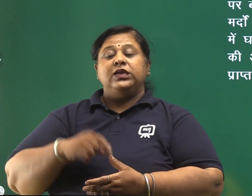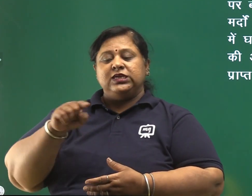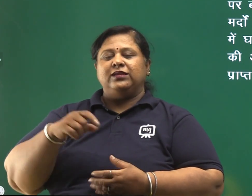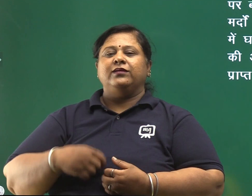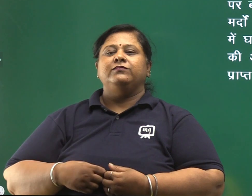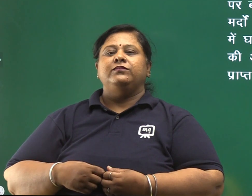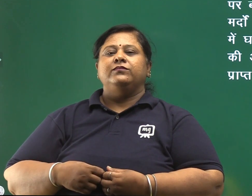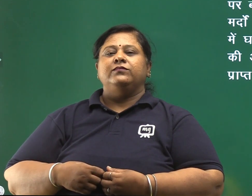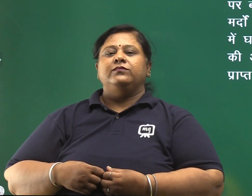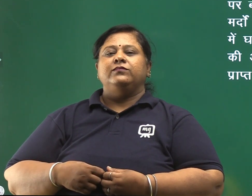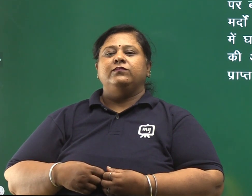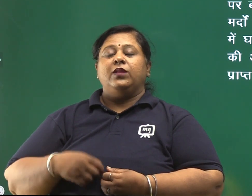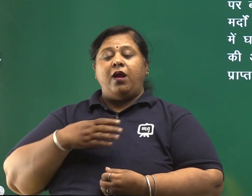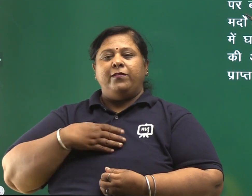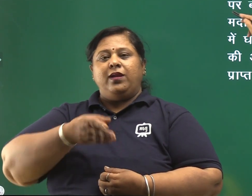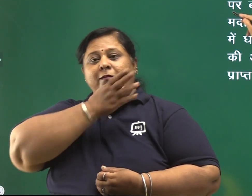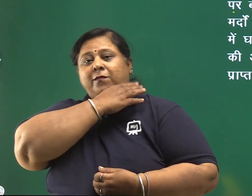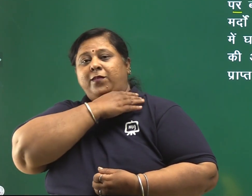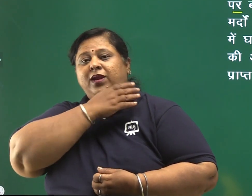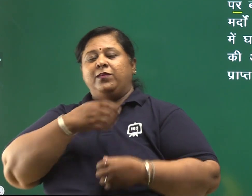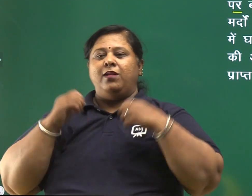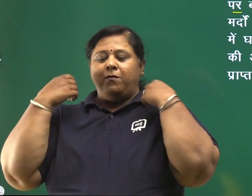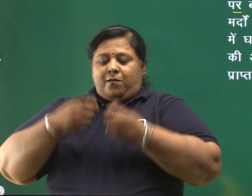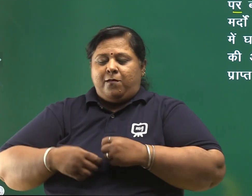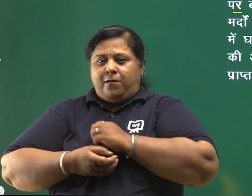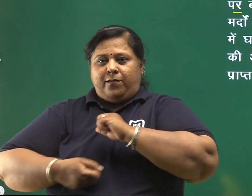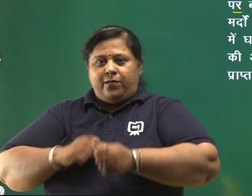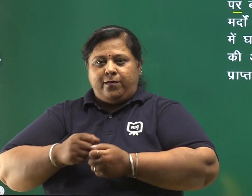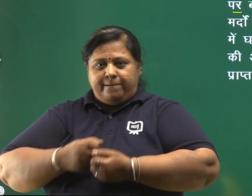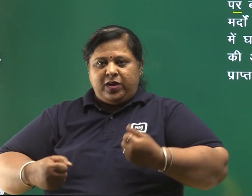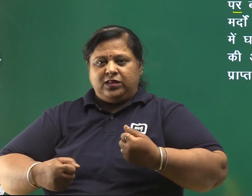जिसे अपनी पीठ पर बांधकर